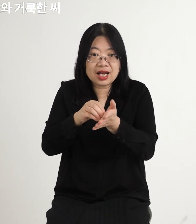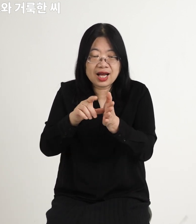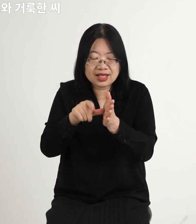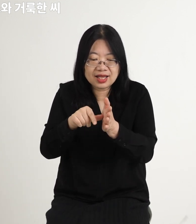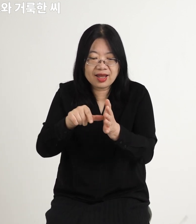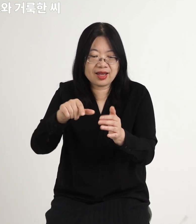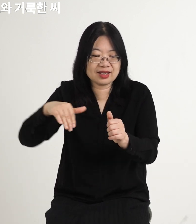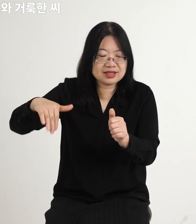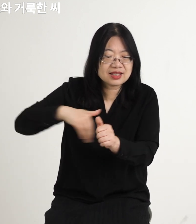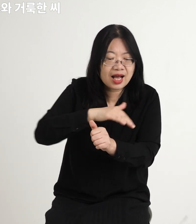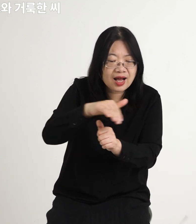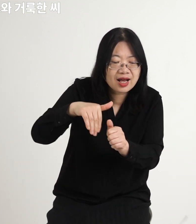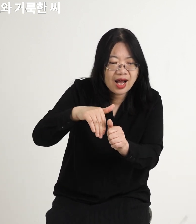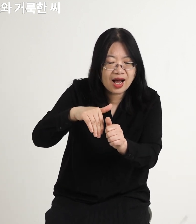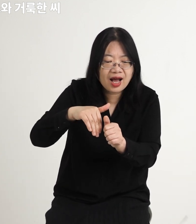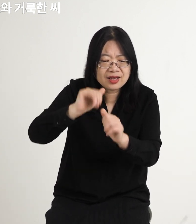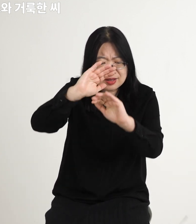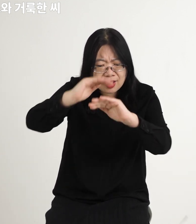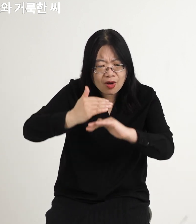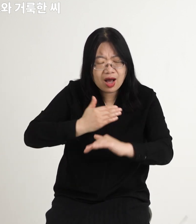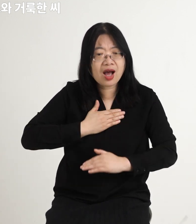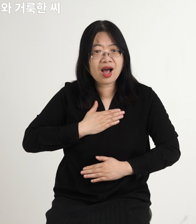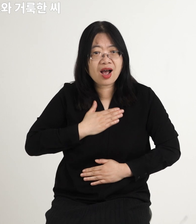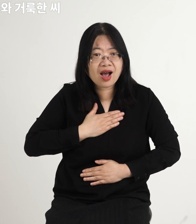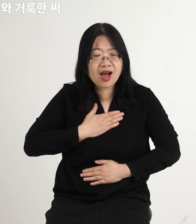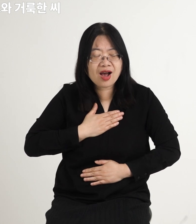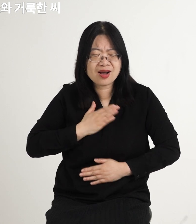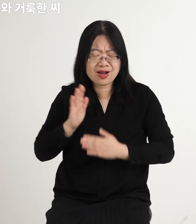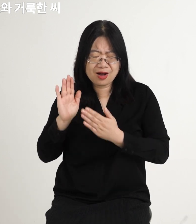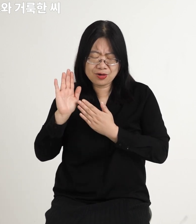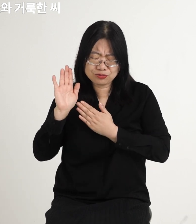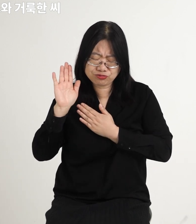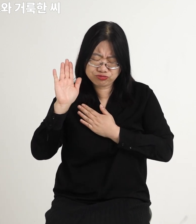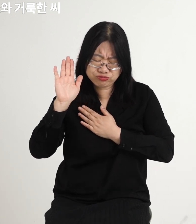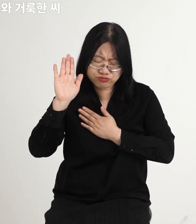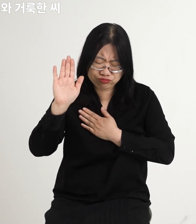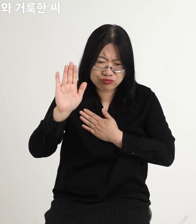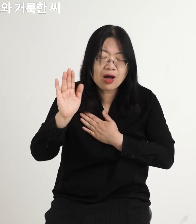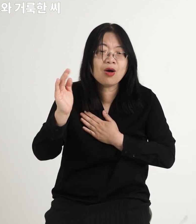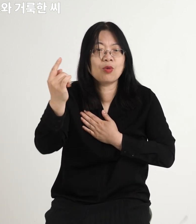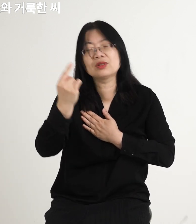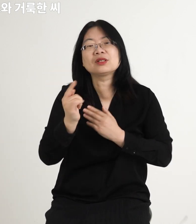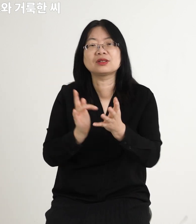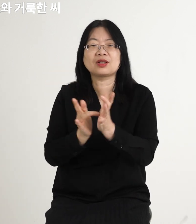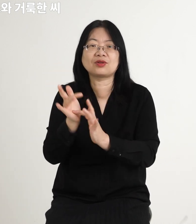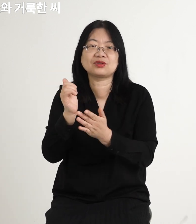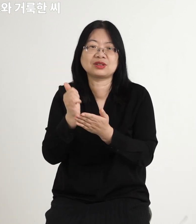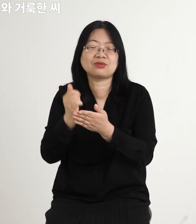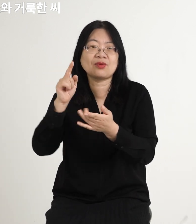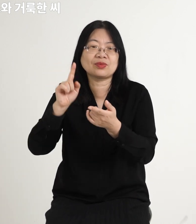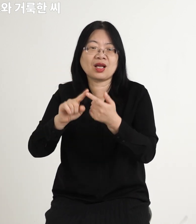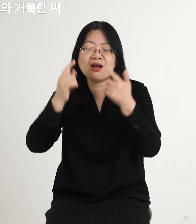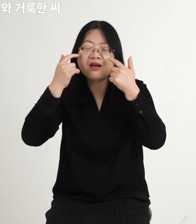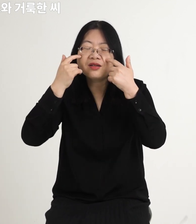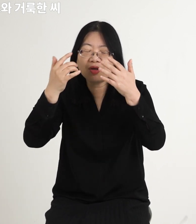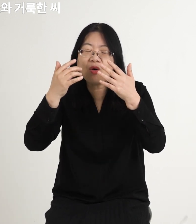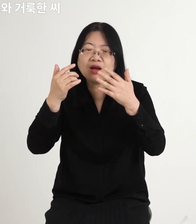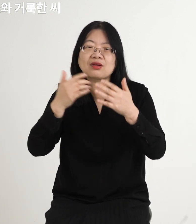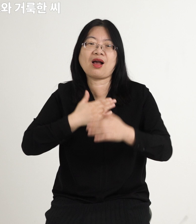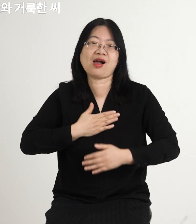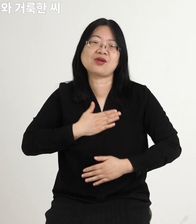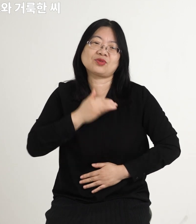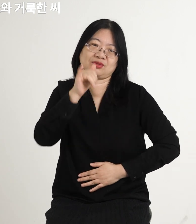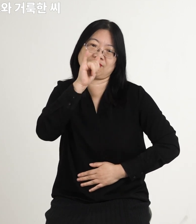가져야 수천 년 후 실체로 오실 예수 그리스도에 대해서 정확한 이해를 갖게